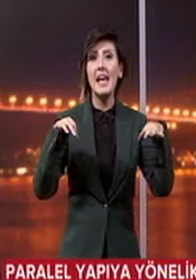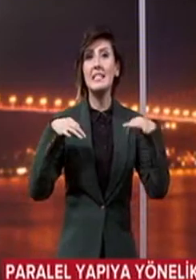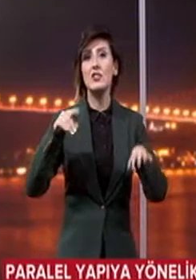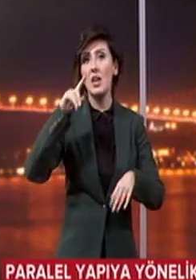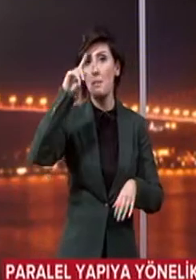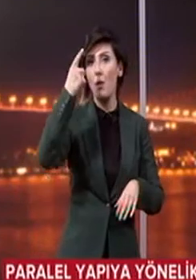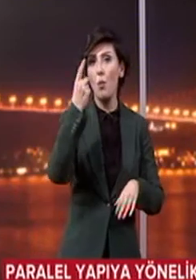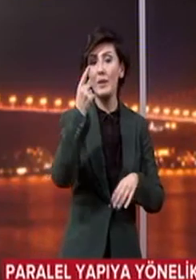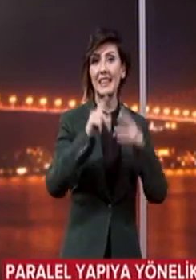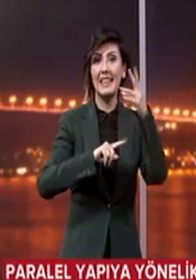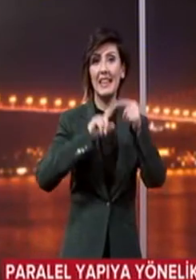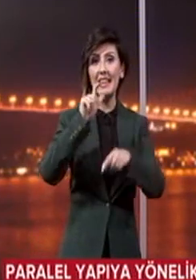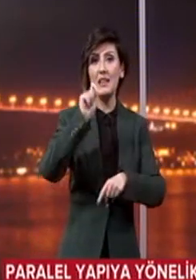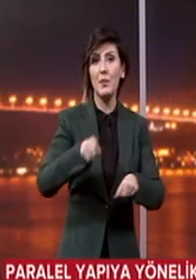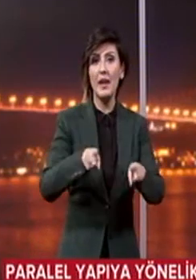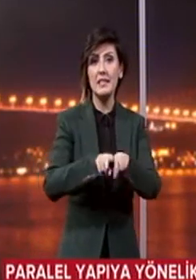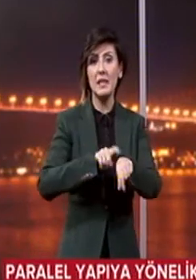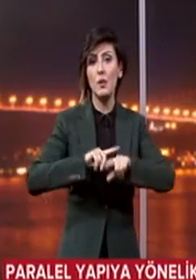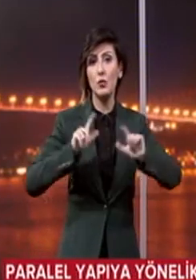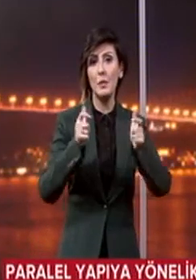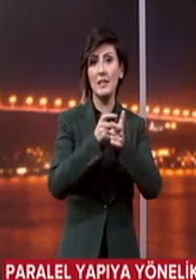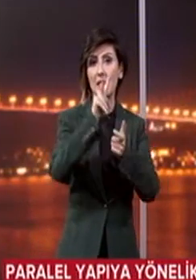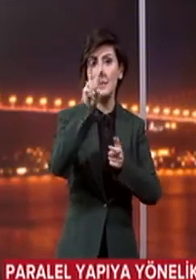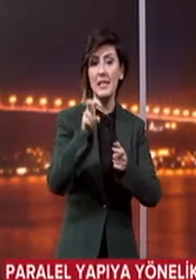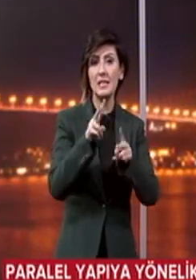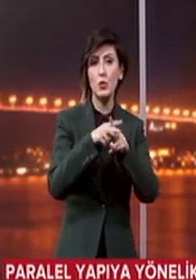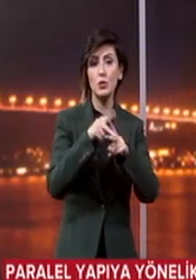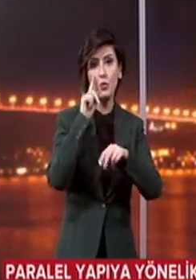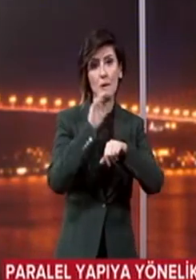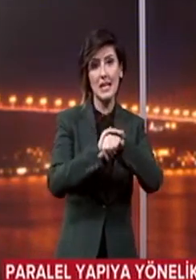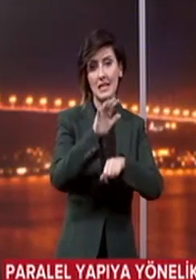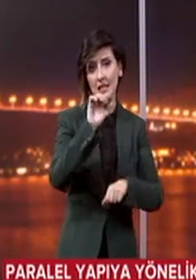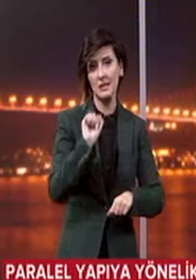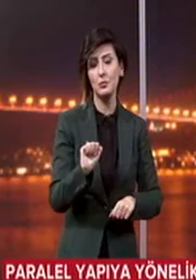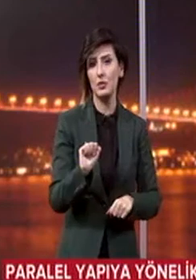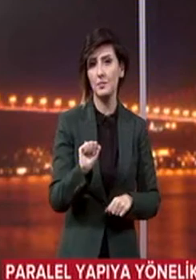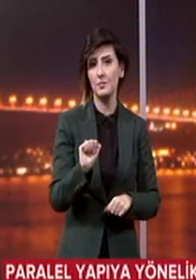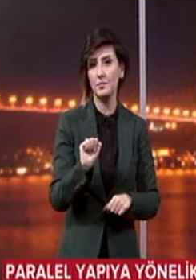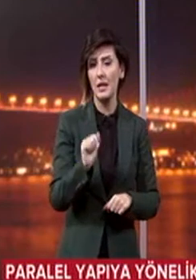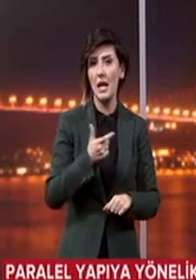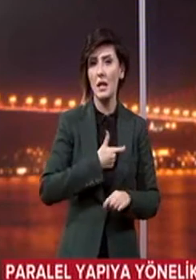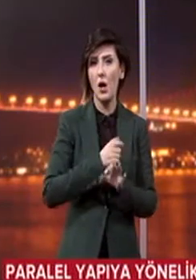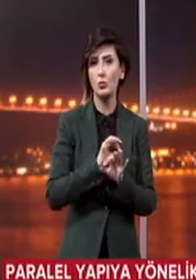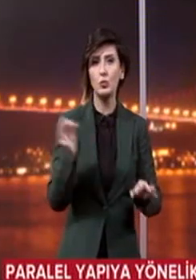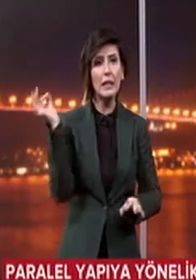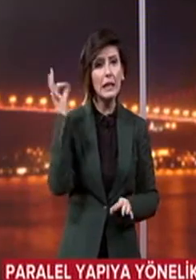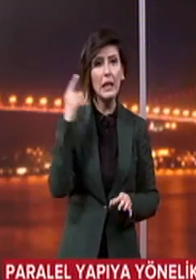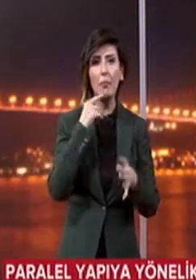Eskişehir merkezli 12 ilde yapılan eş zamanlı operasyonlarda 28 polis gözaltına alınmıştı. Usulsüz dinleme iddialarıyla ilgili